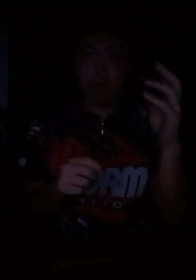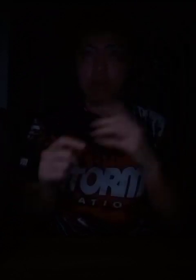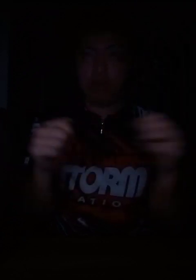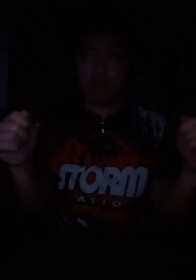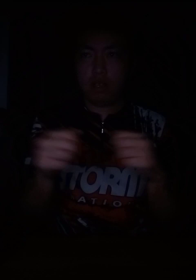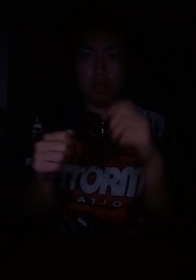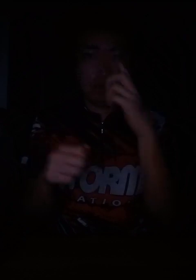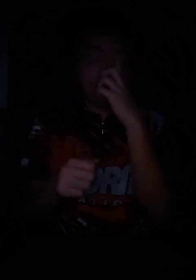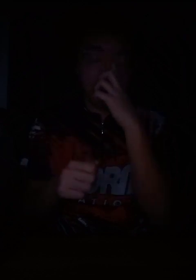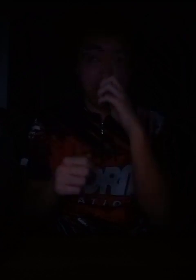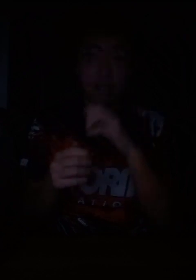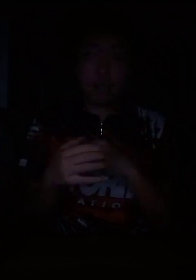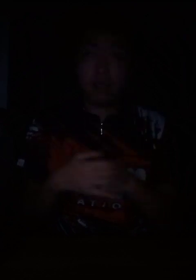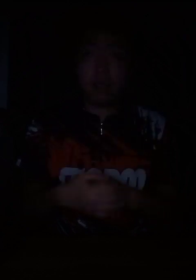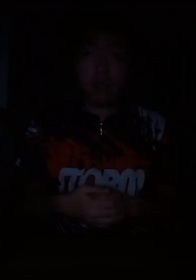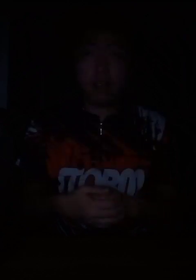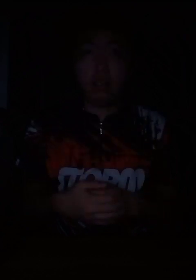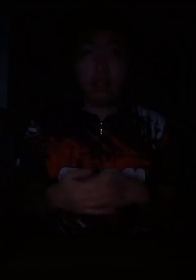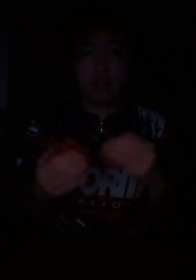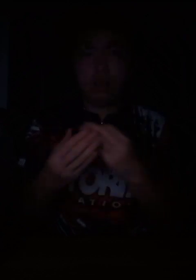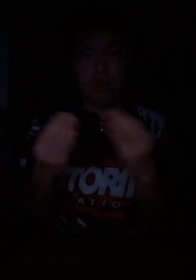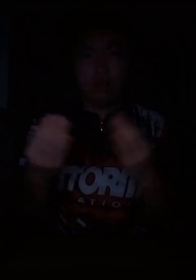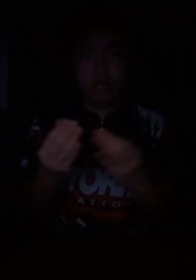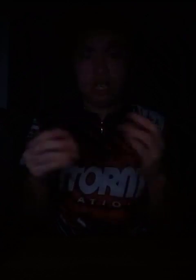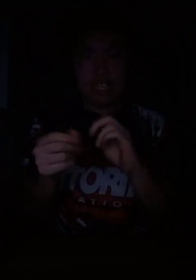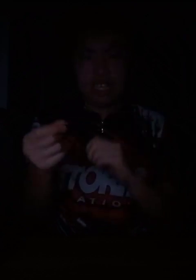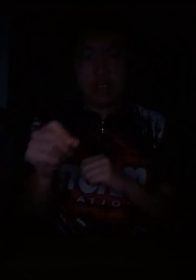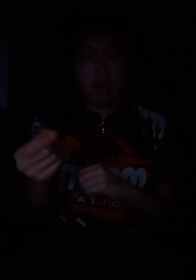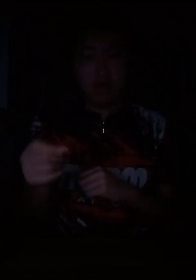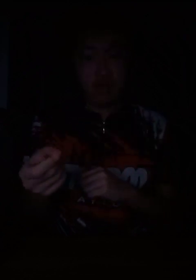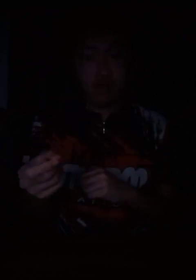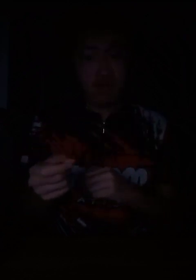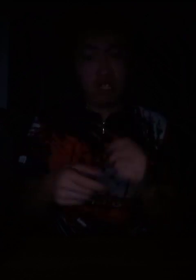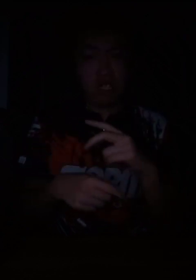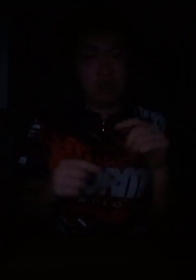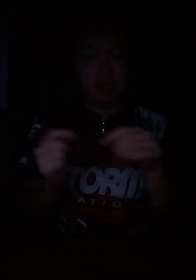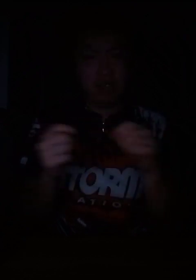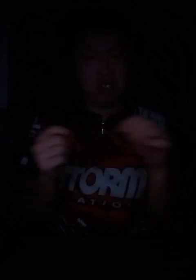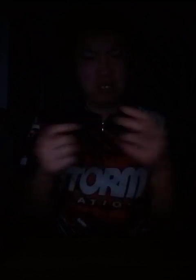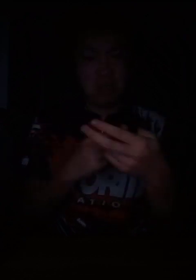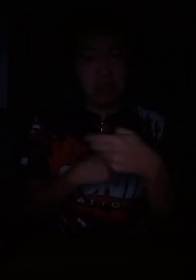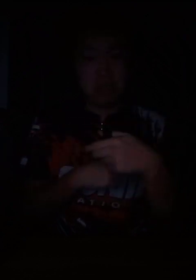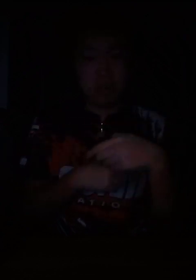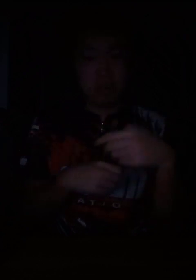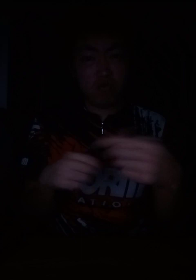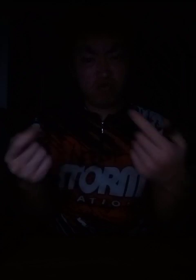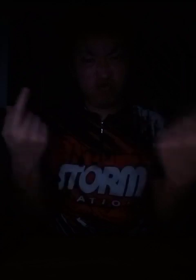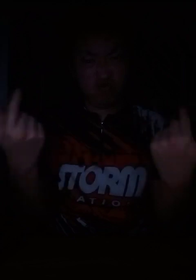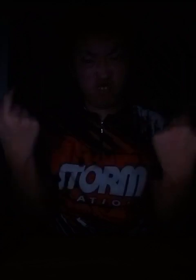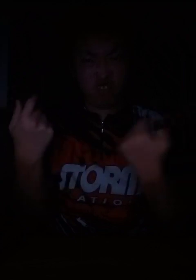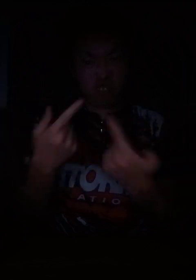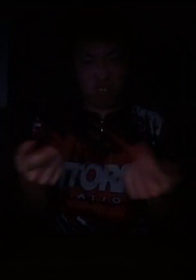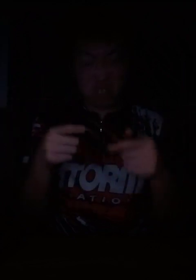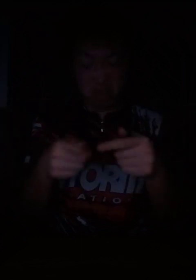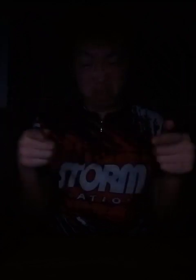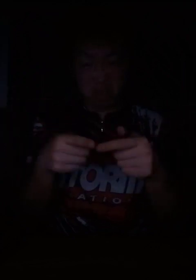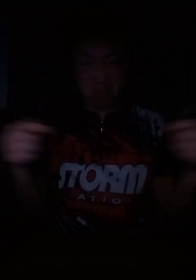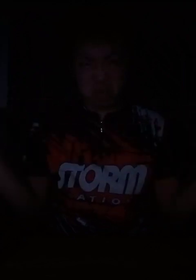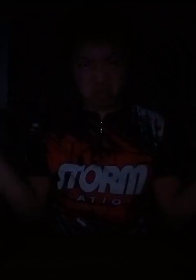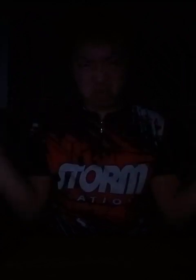사고를 당했습니다. 접수 차량의 시동을 걸어주는 사이 검정색 승용차가 후진을 하며 견인차 앞부분을 들이받았다는